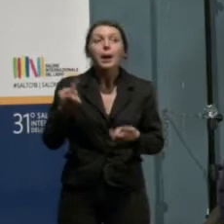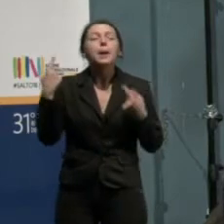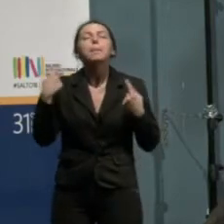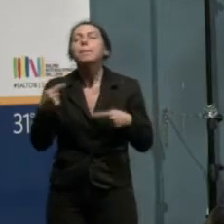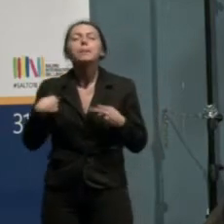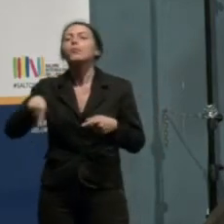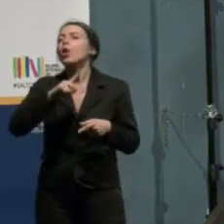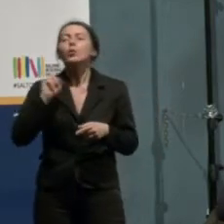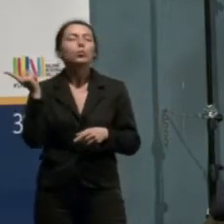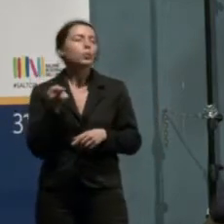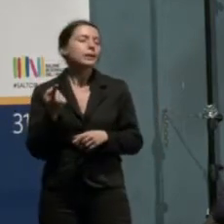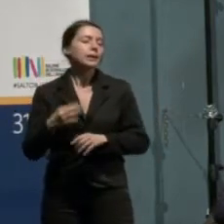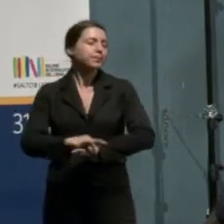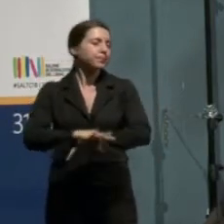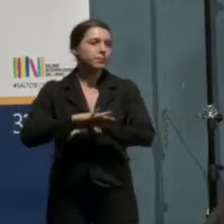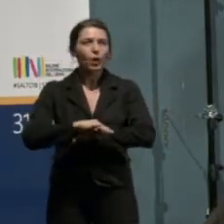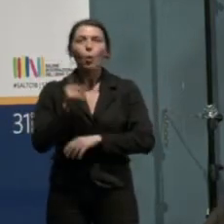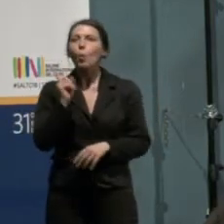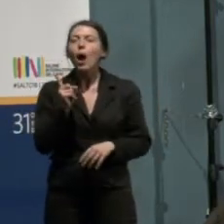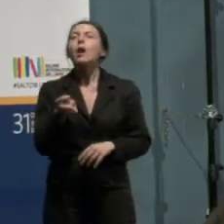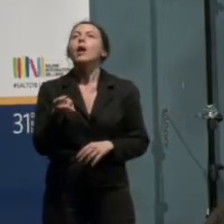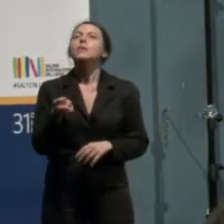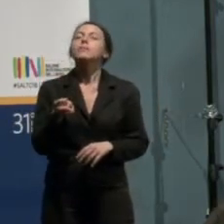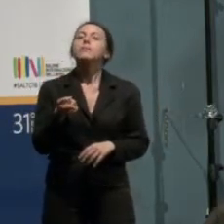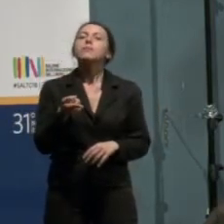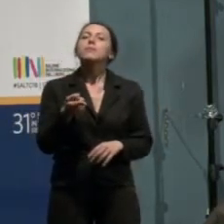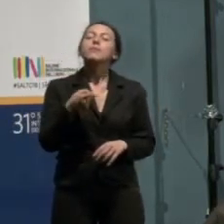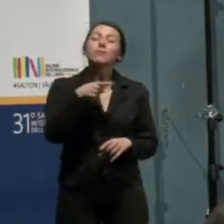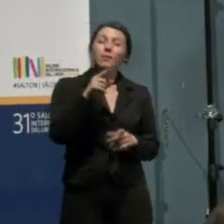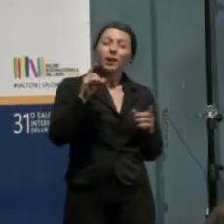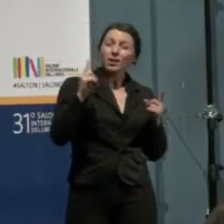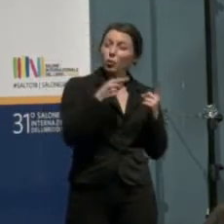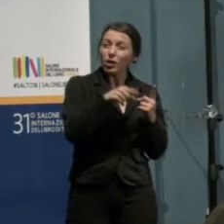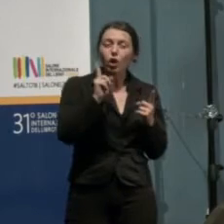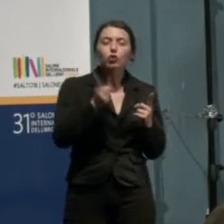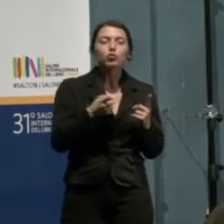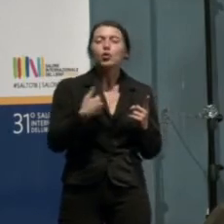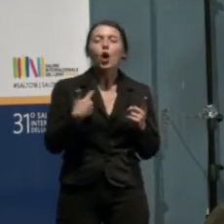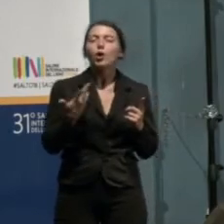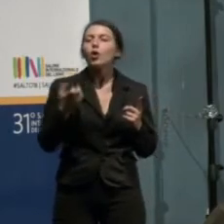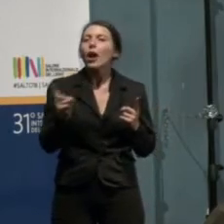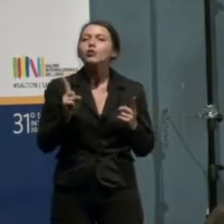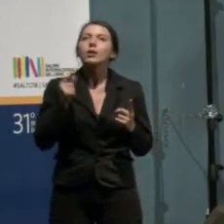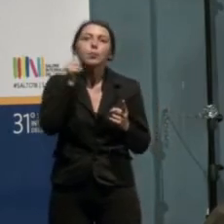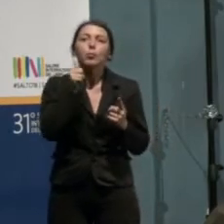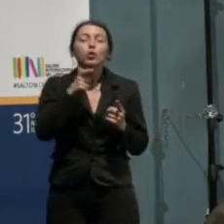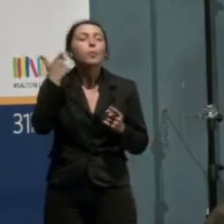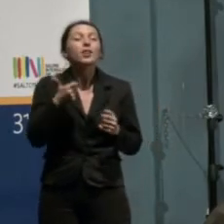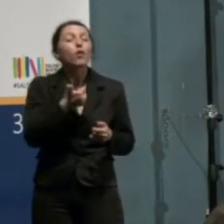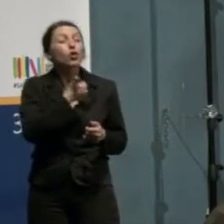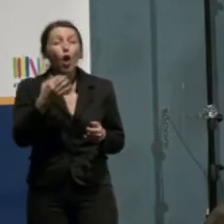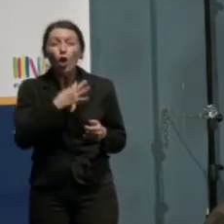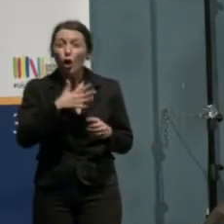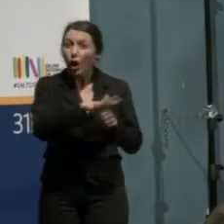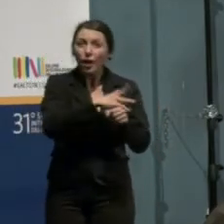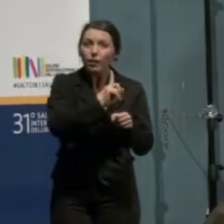dire bugie perché la vicenda di giulio il sequestro la mostra tortori giulio non sono una questione che riguardano il dolore di una famiglia ma riguarda una